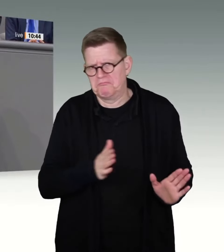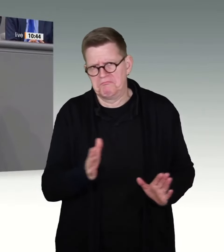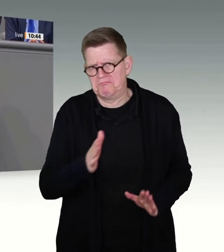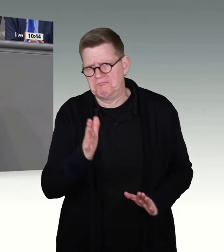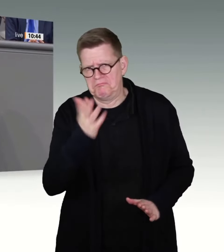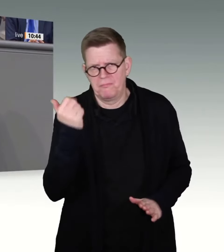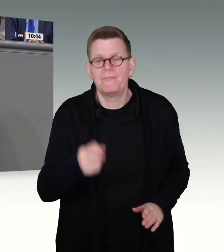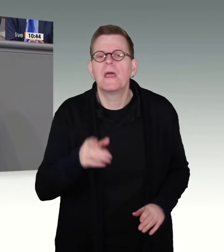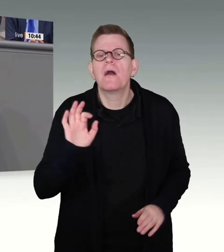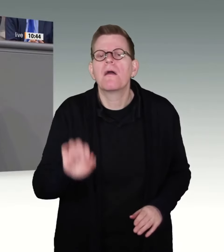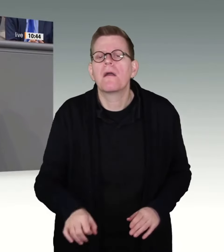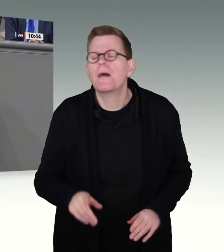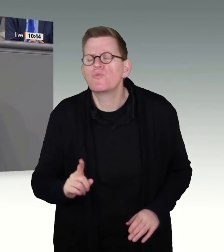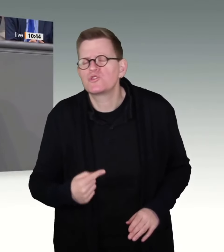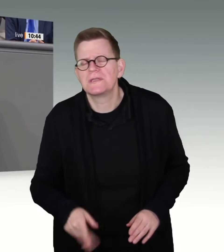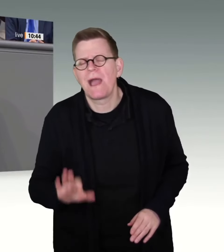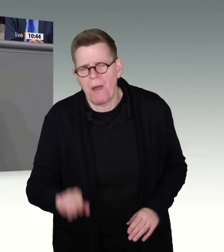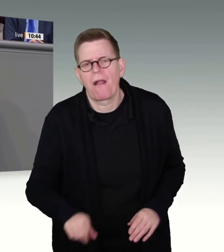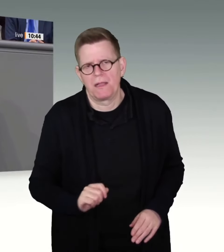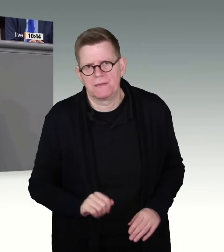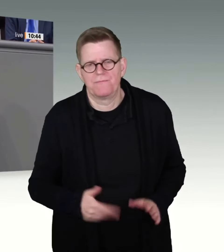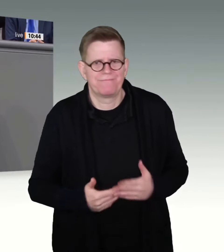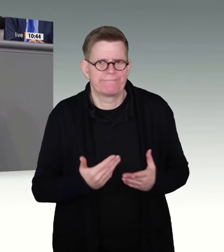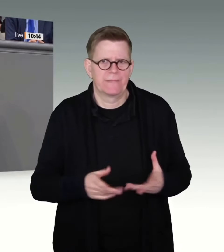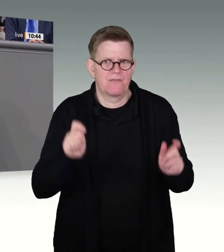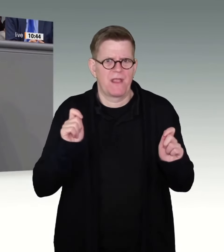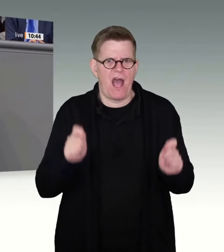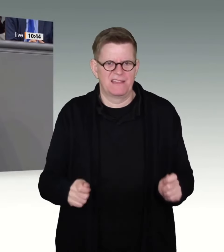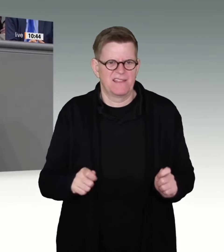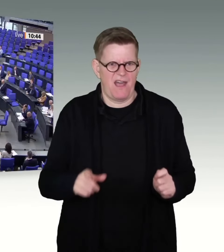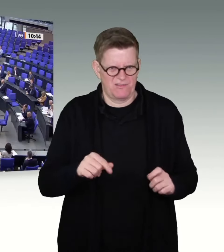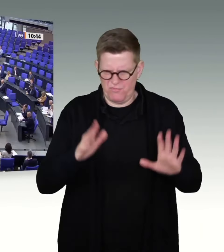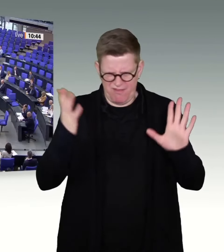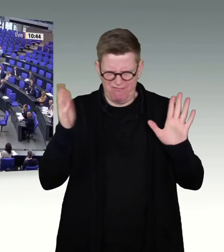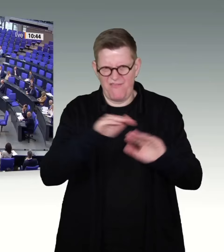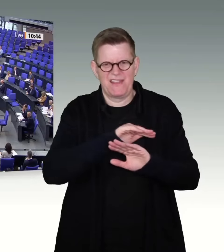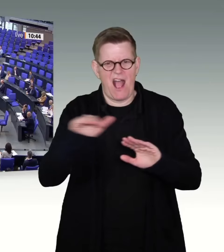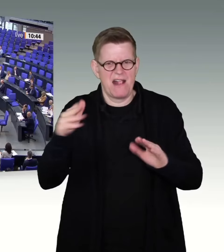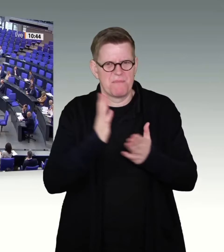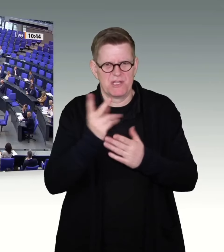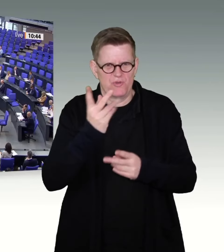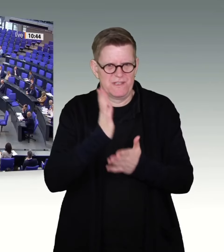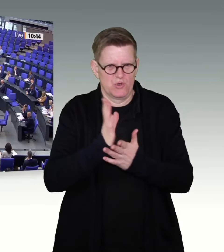muss es nicht, aber man könnte es sagen. Jedenfalls wird der Antrag dadurch noch dünner, als er eh schon ist.